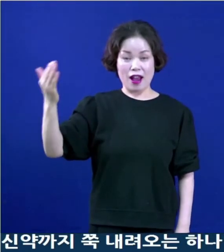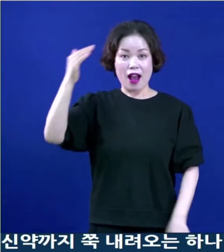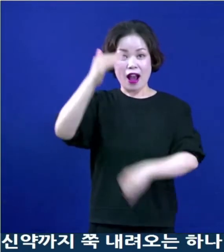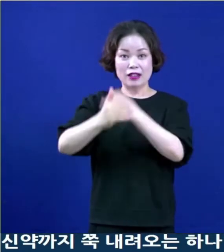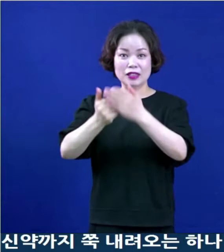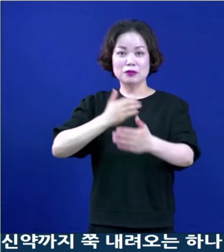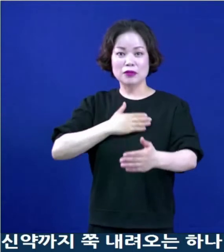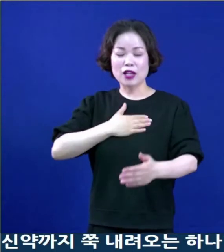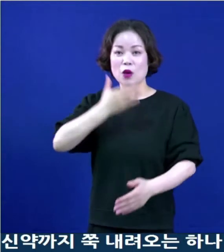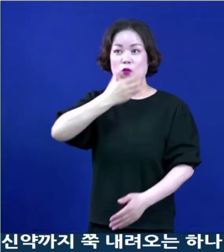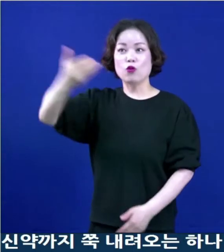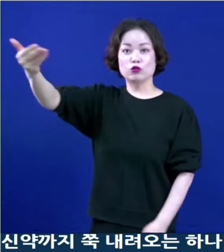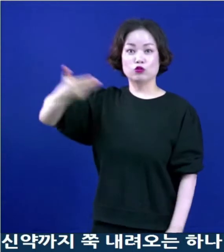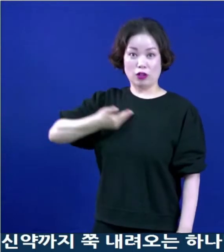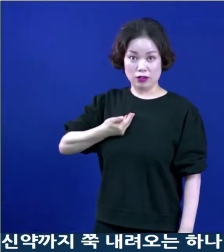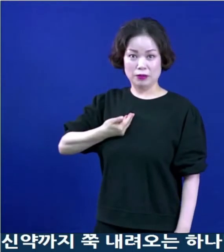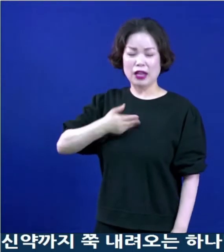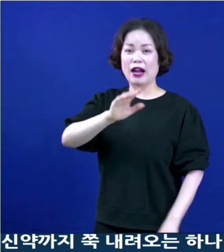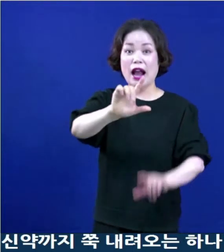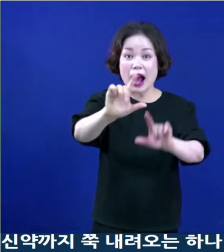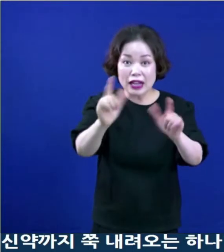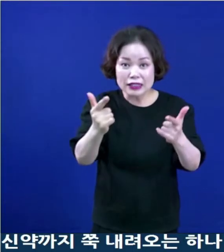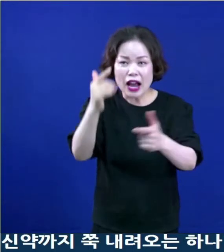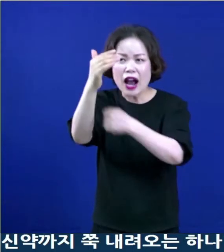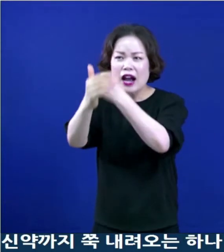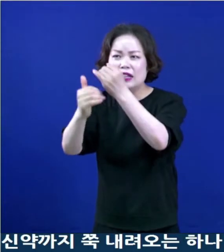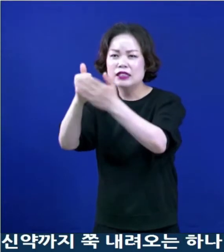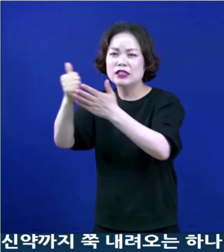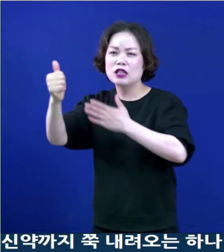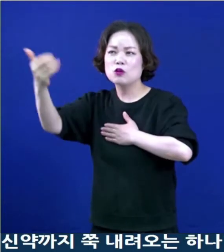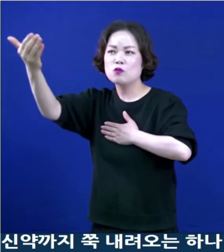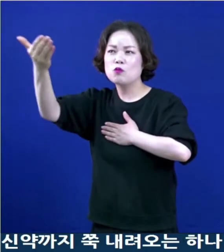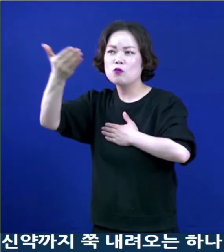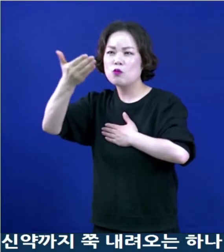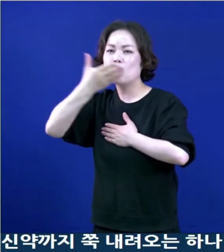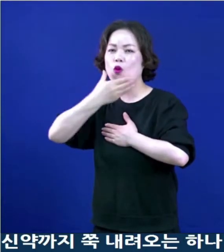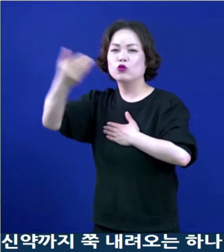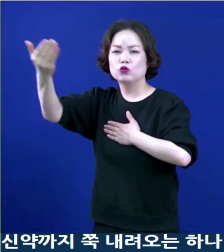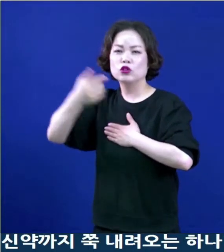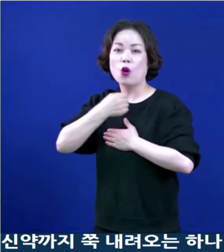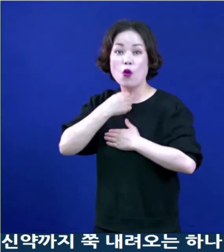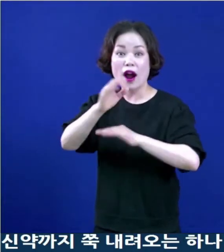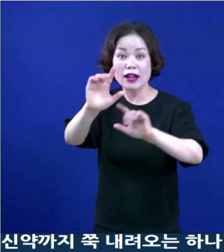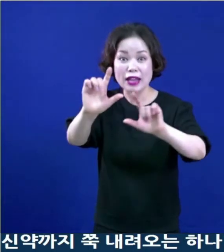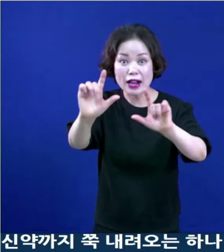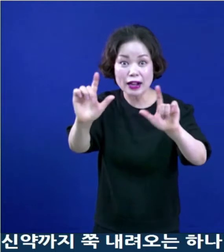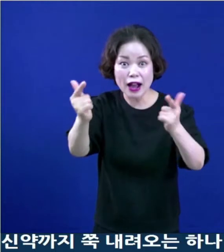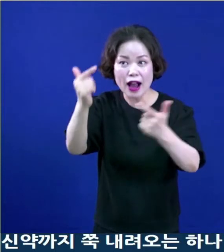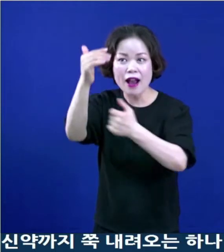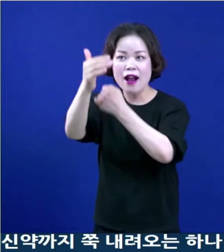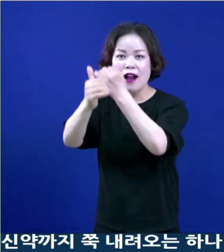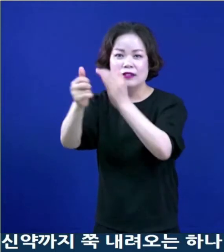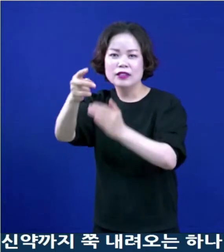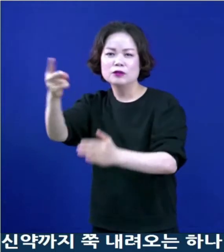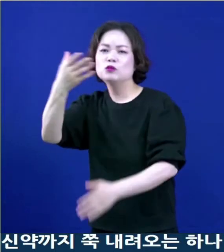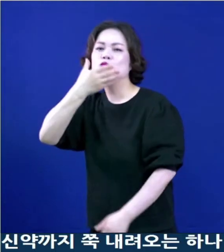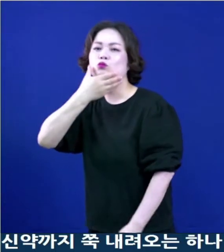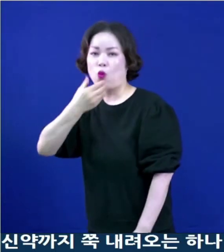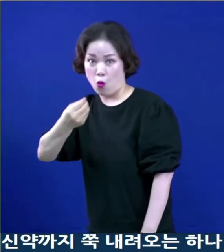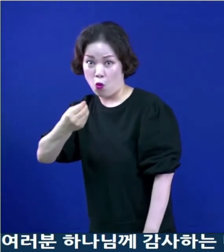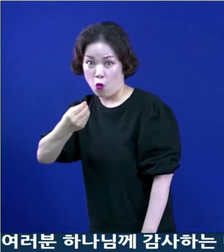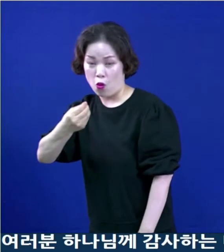나에게 복을 주셨습니다가 아니고 하나님이 나에게 복을 주시길 원합니다가 아니고 하나님은 복되십니다